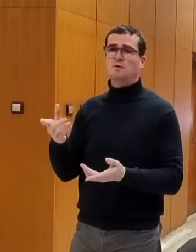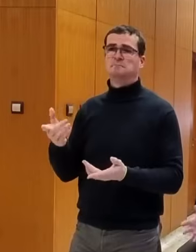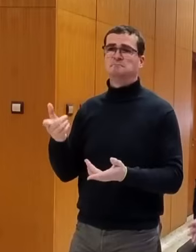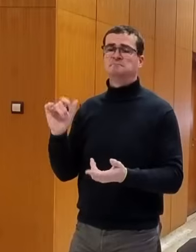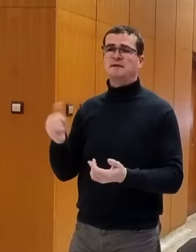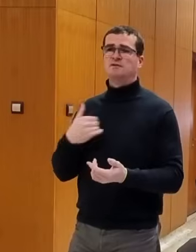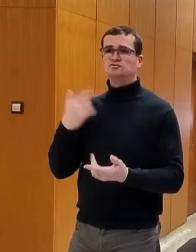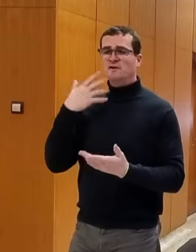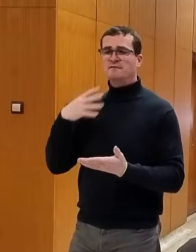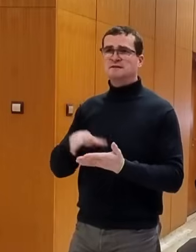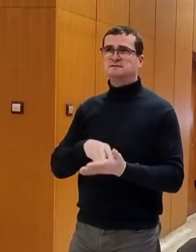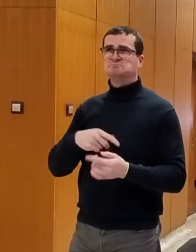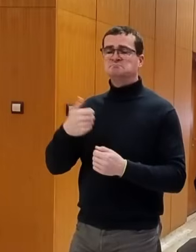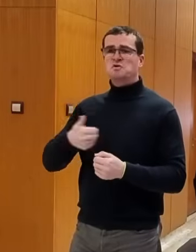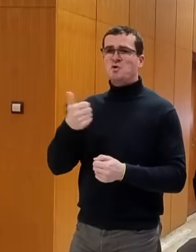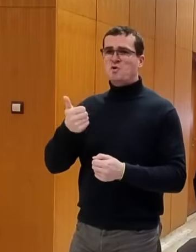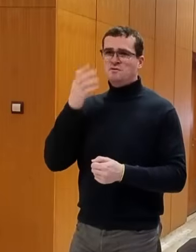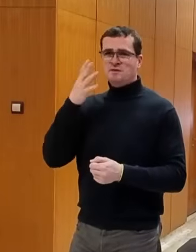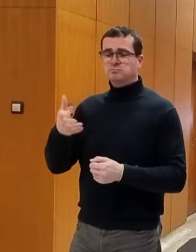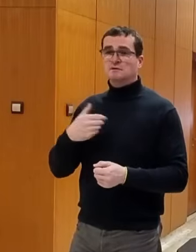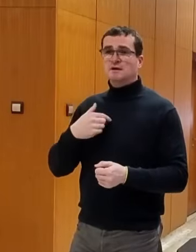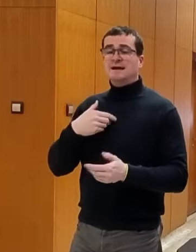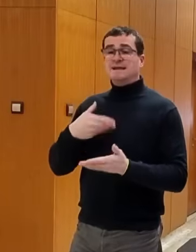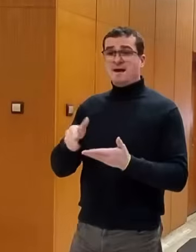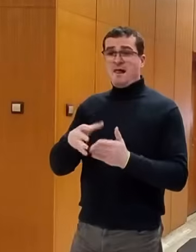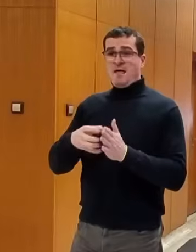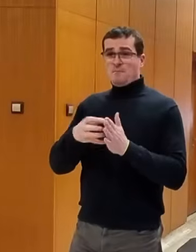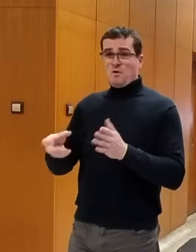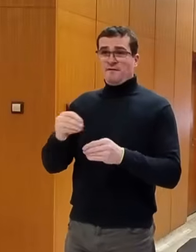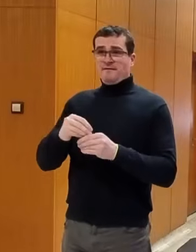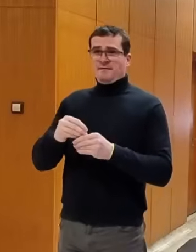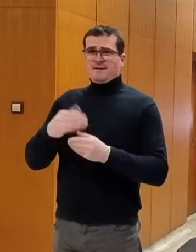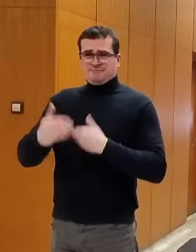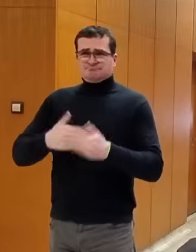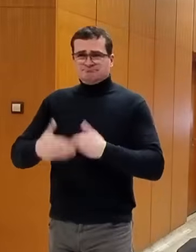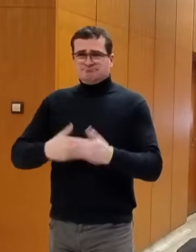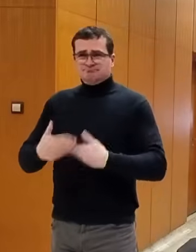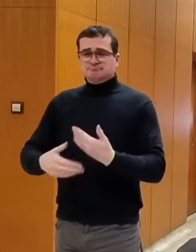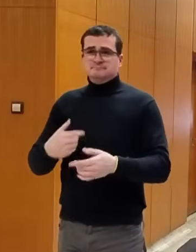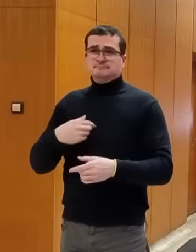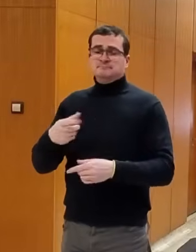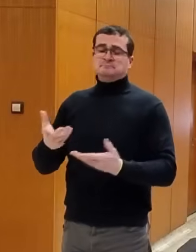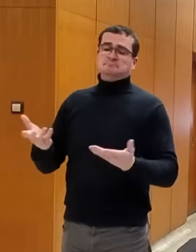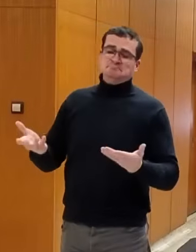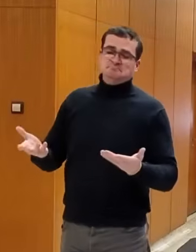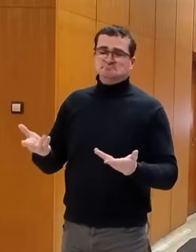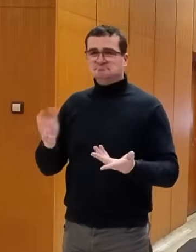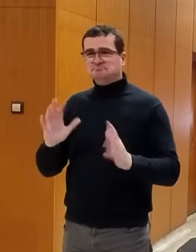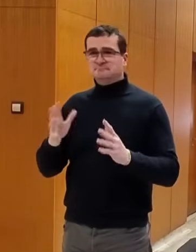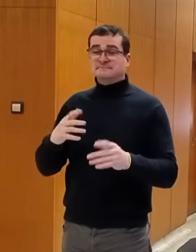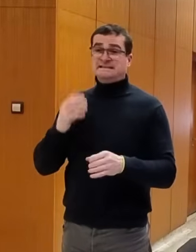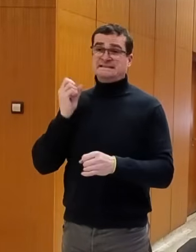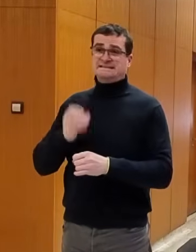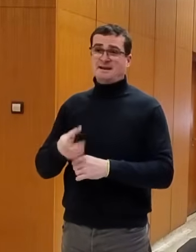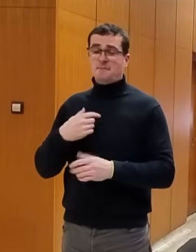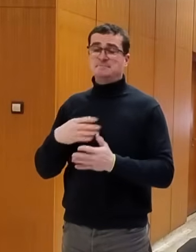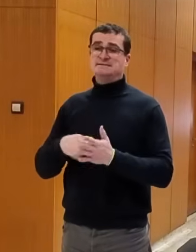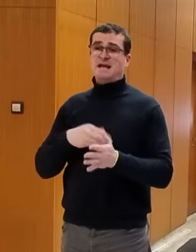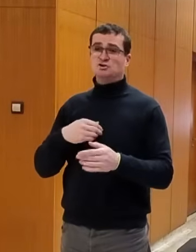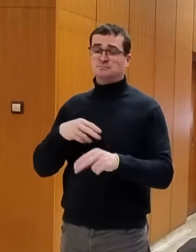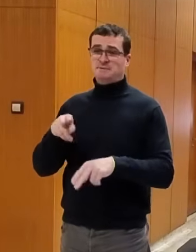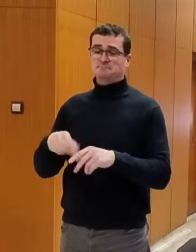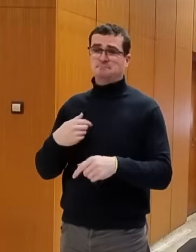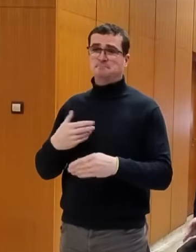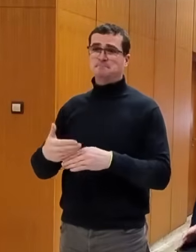Tá ešte nevie začať minimálne rok. Aj keď budeme naďalej pokračovať v tom najvyššom tempe, tak v podstate, no, keď to zrýchlíme, keď sa o to začneme